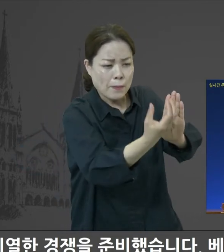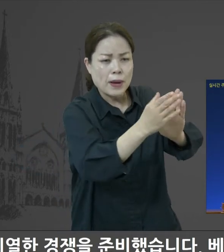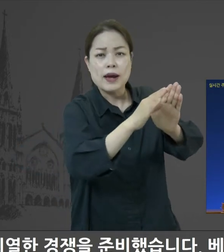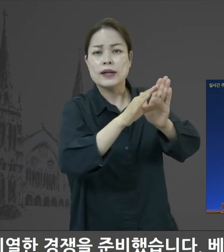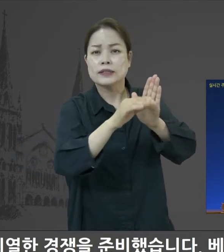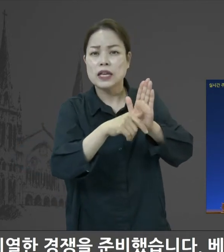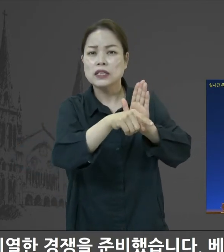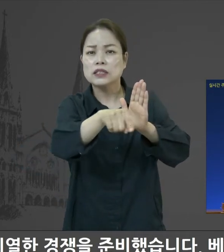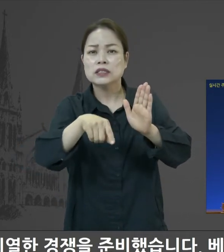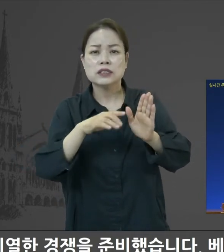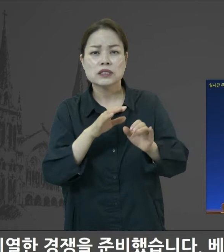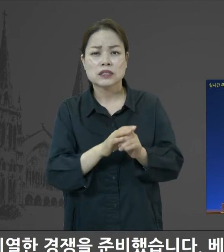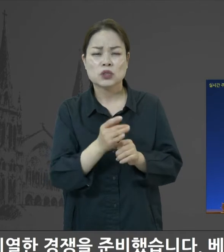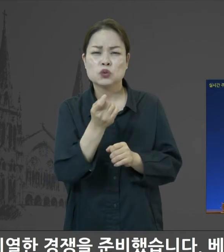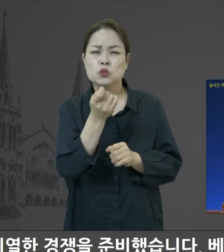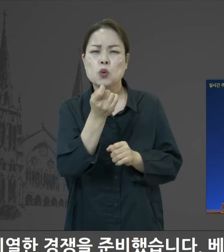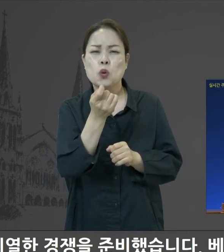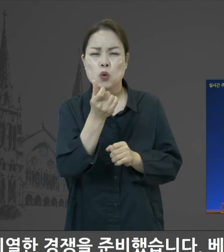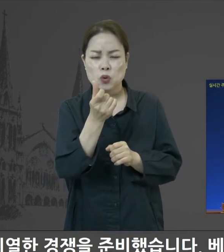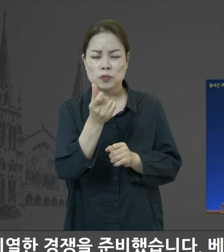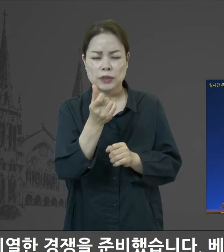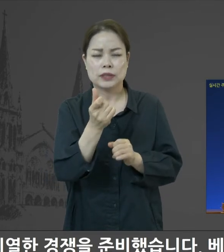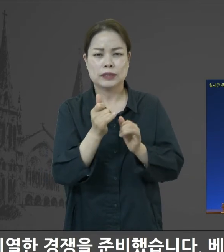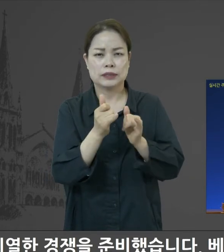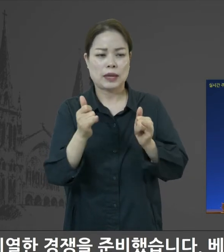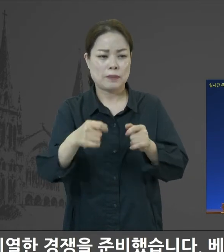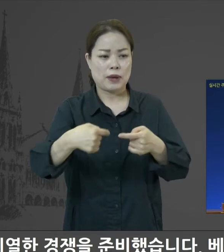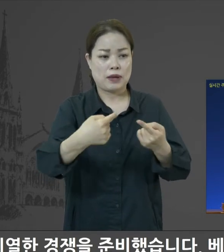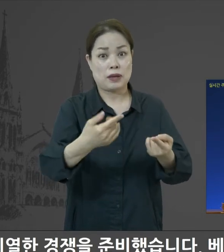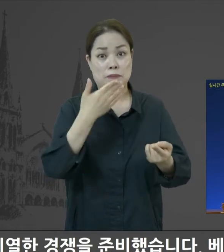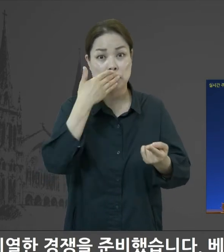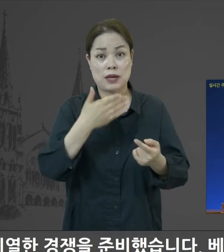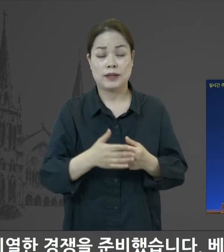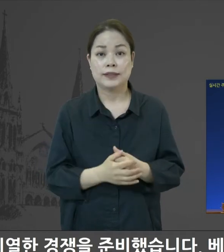사람은 극히 소수였음에 틀림없습니다.